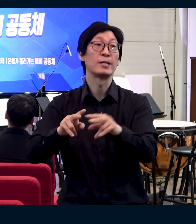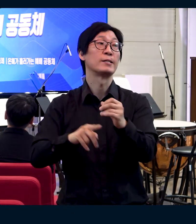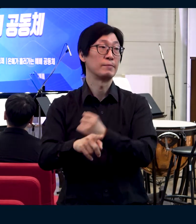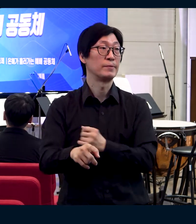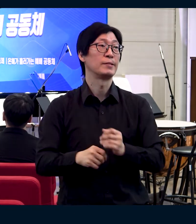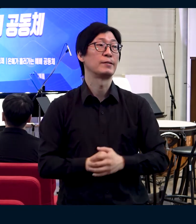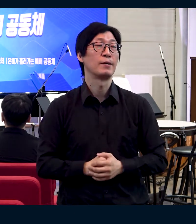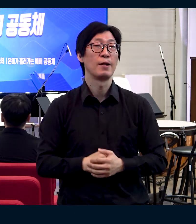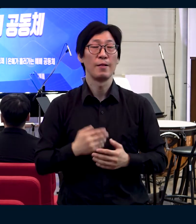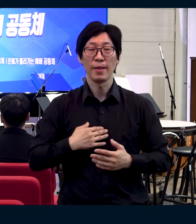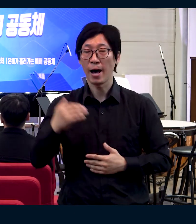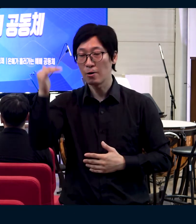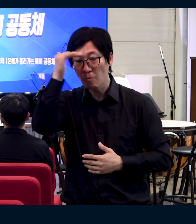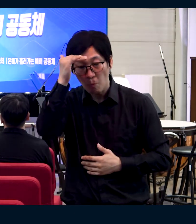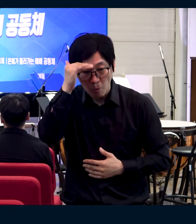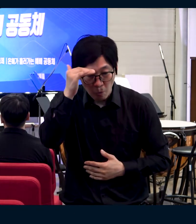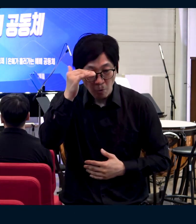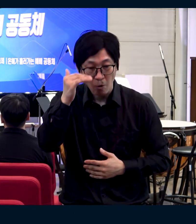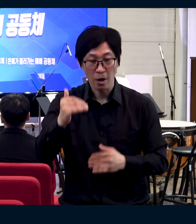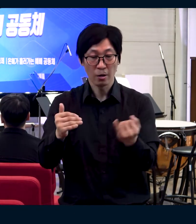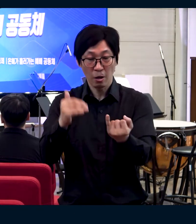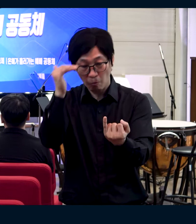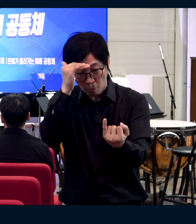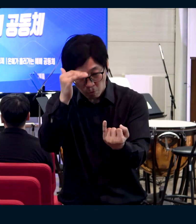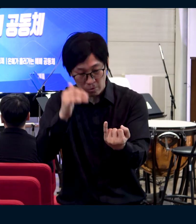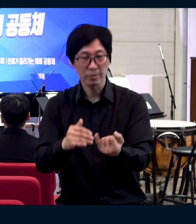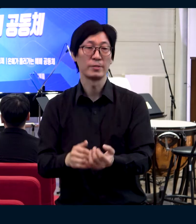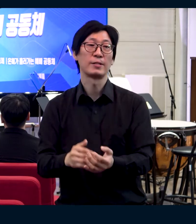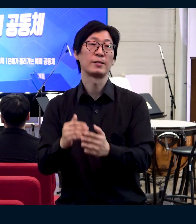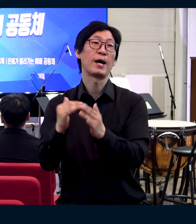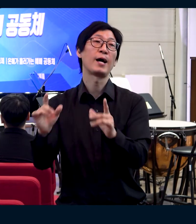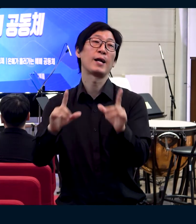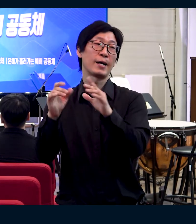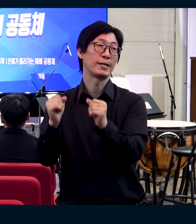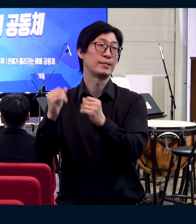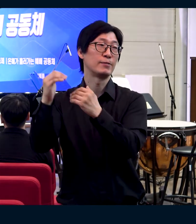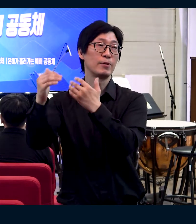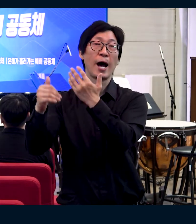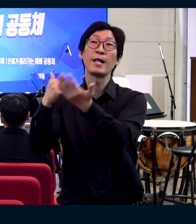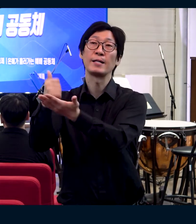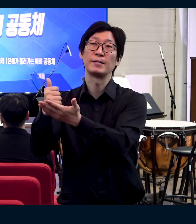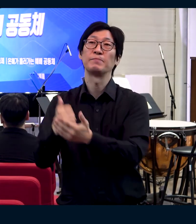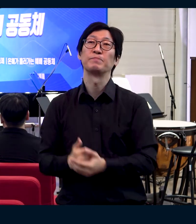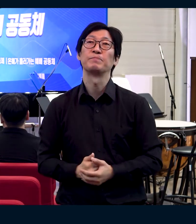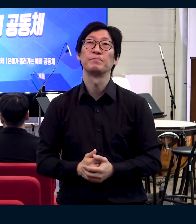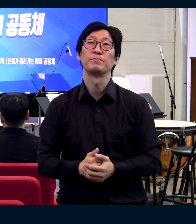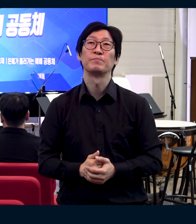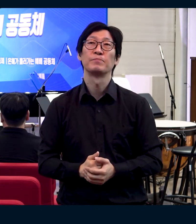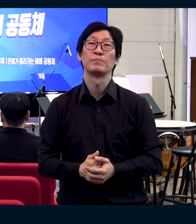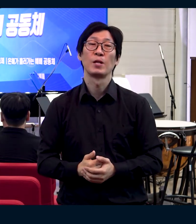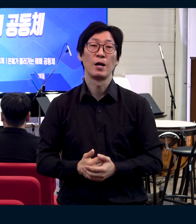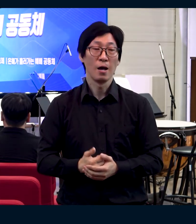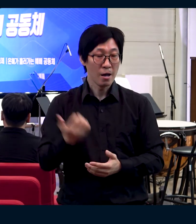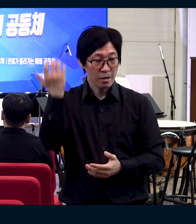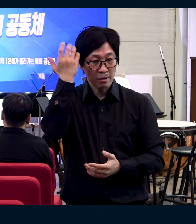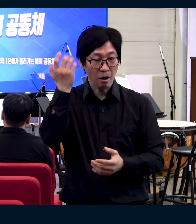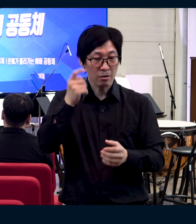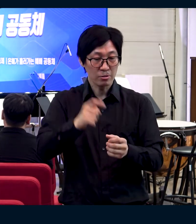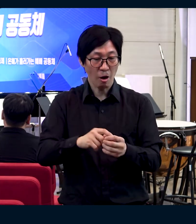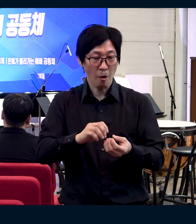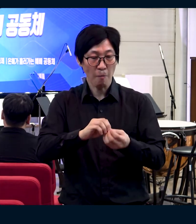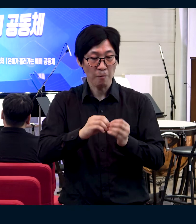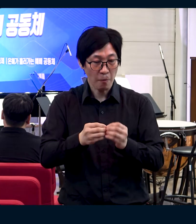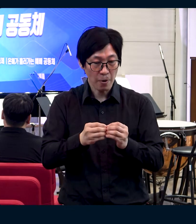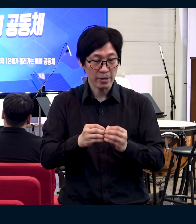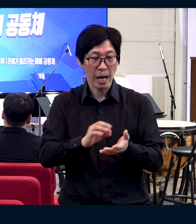부엘라헤로이, 나를 감찰하시는 살아계신 분의 우물, 이것이 바로 우리가 영적인 편법을 쓰지 않을 수